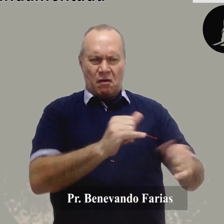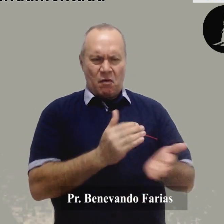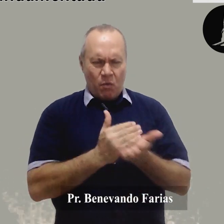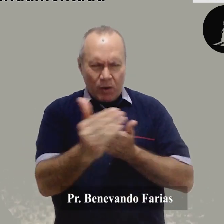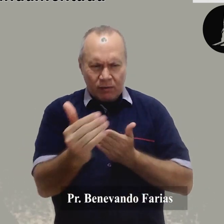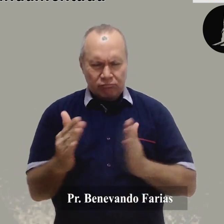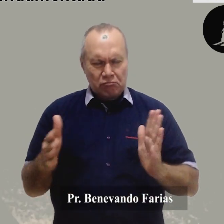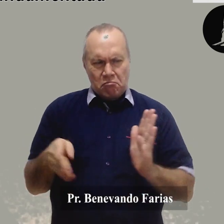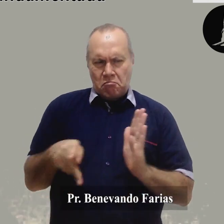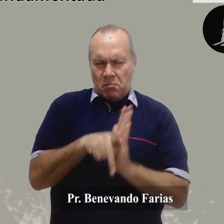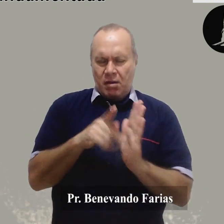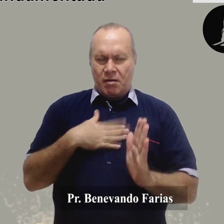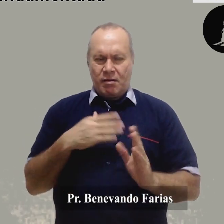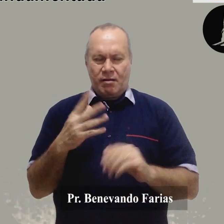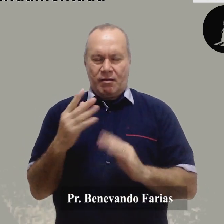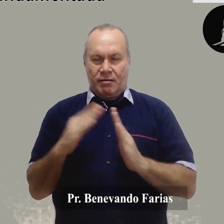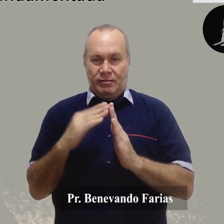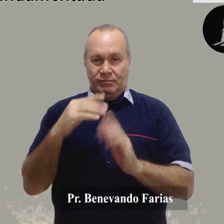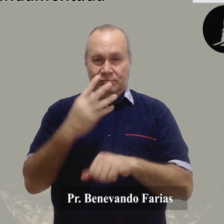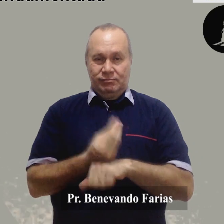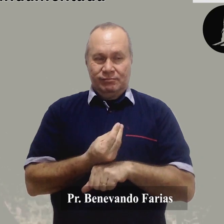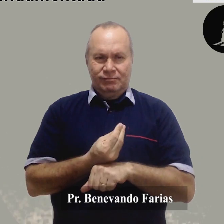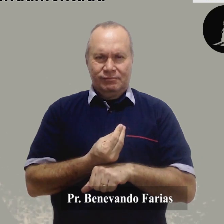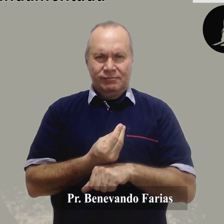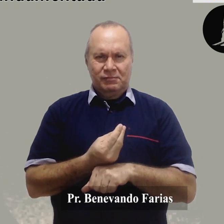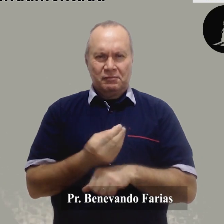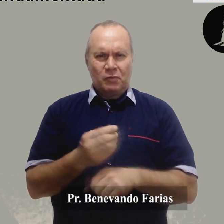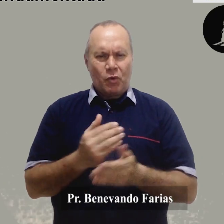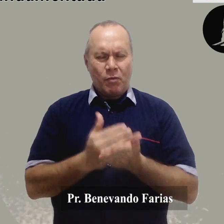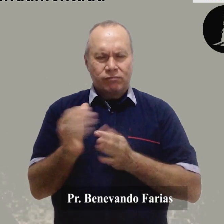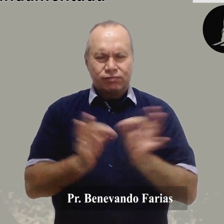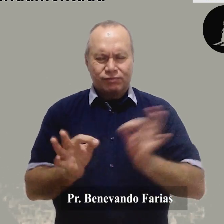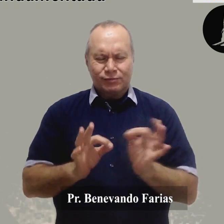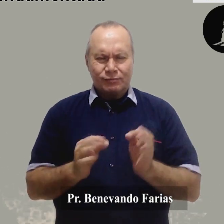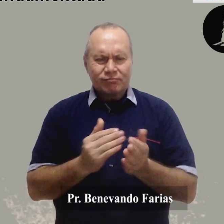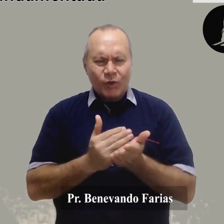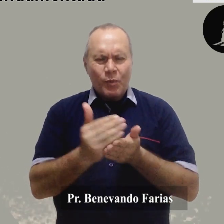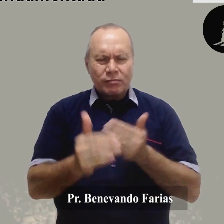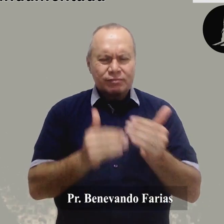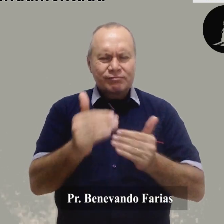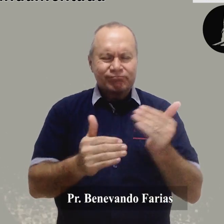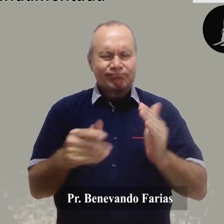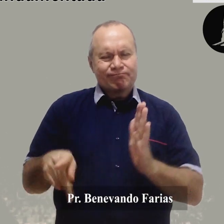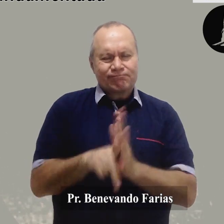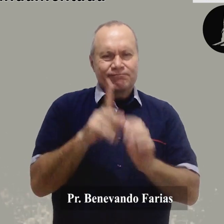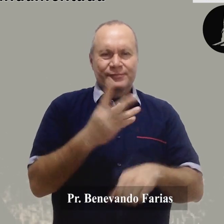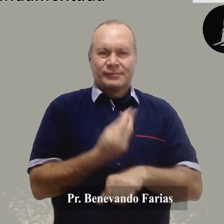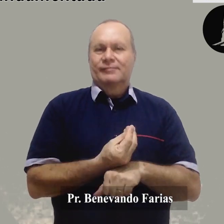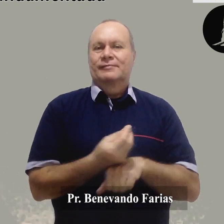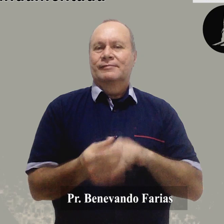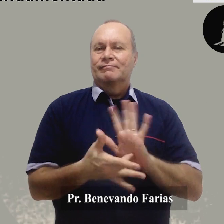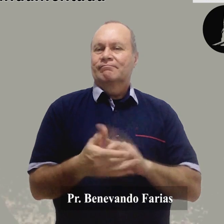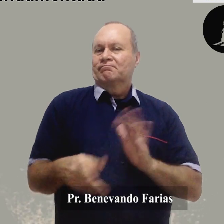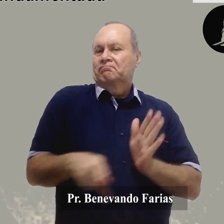a sua igreja. Edificar é construir. Jesus estava construindo a sua